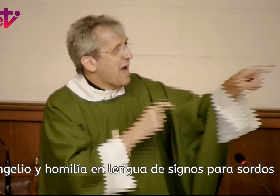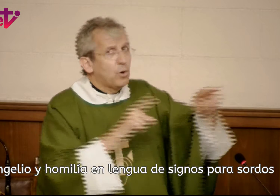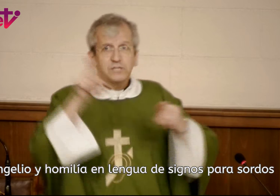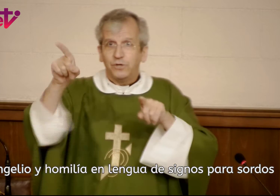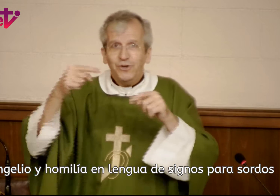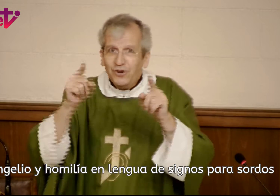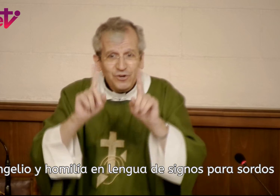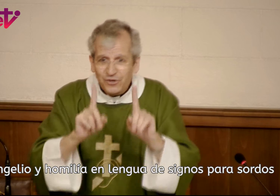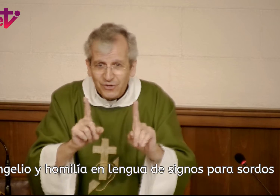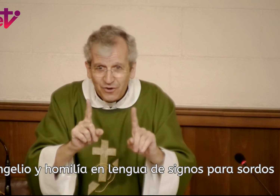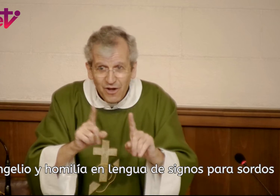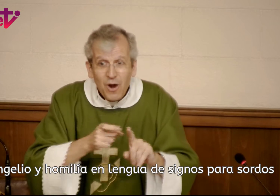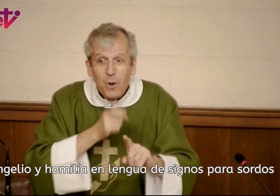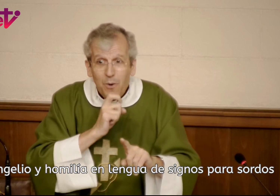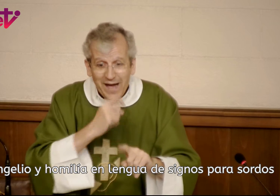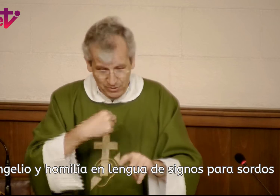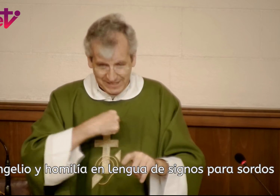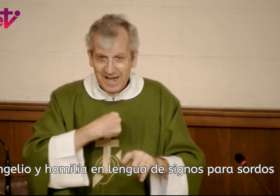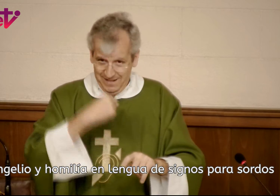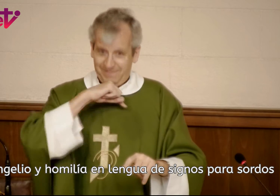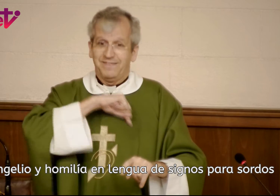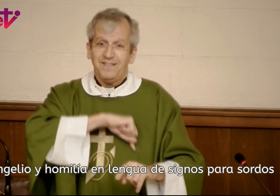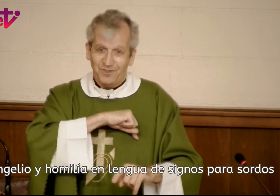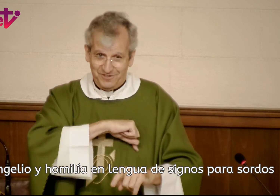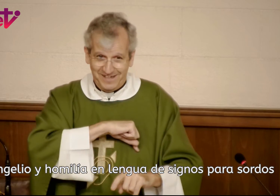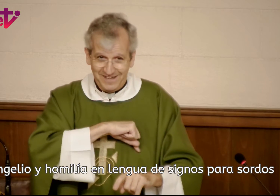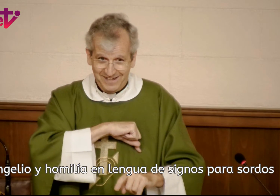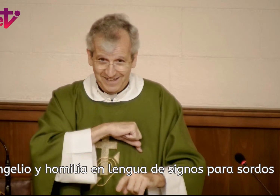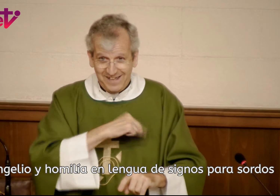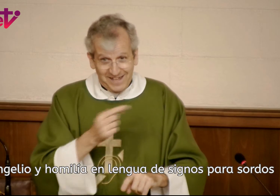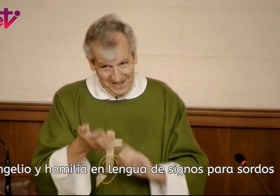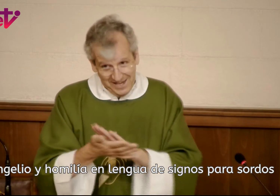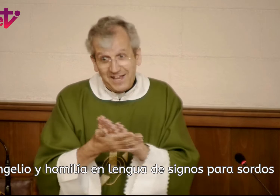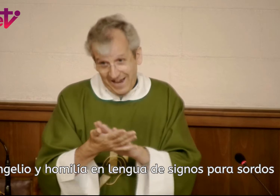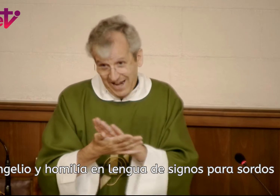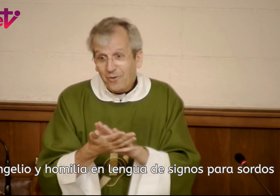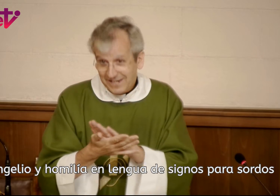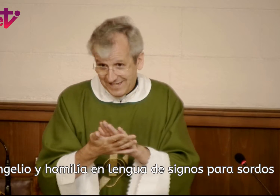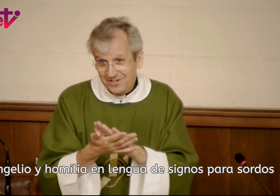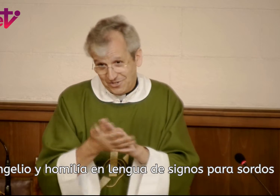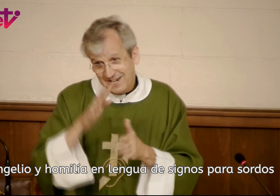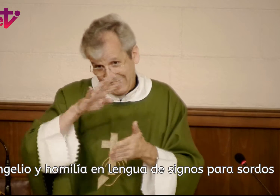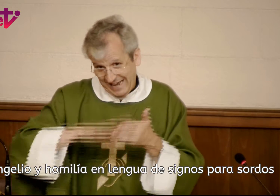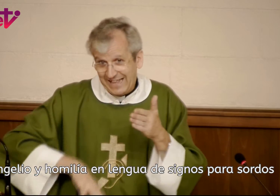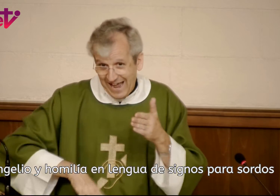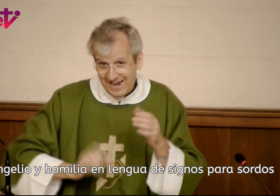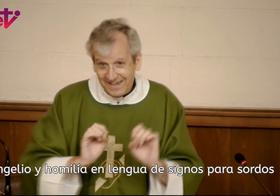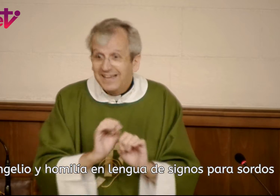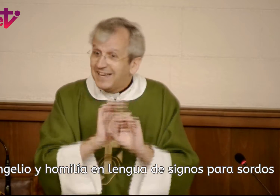malo, no, lo malo está dentro. Y en lengua de signos catalana es